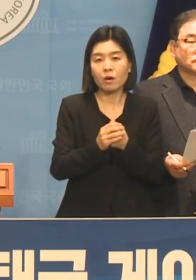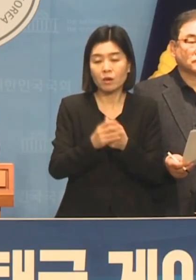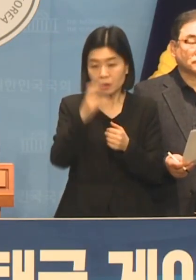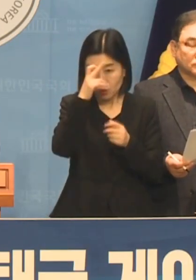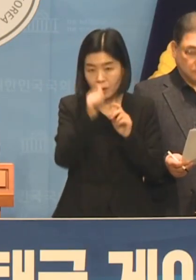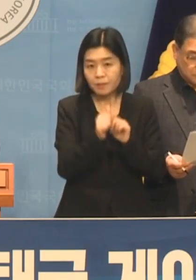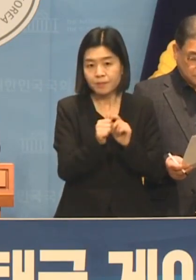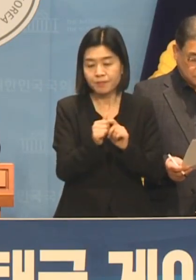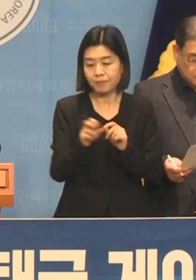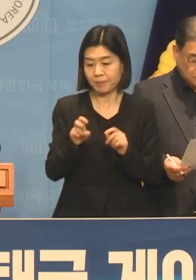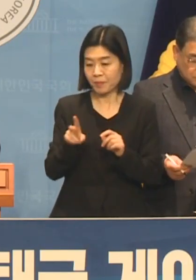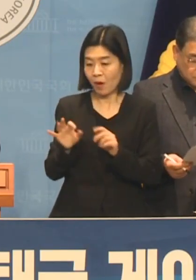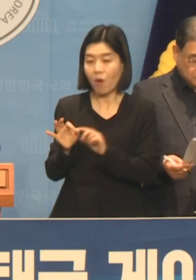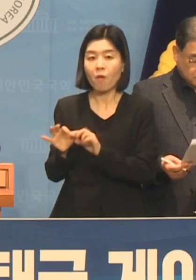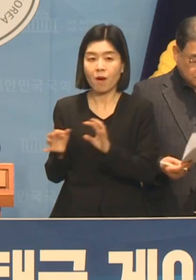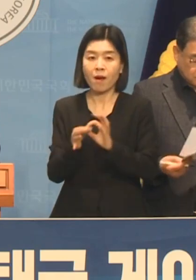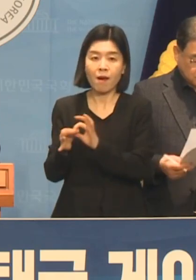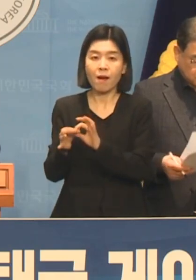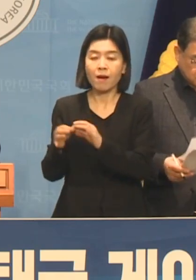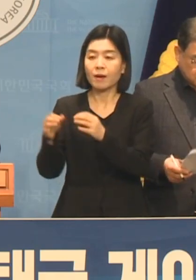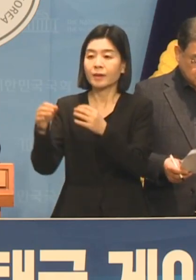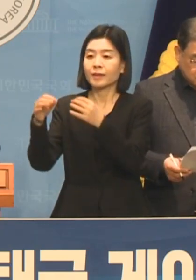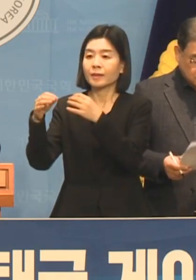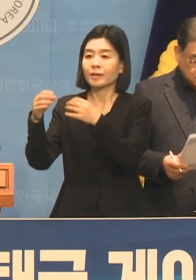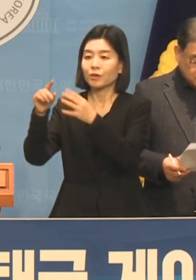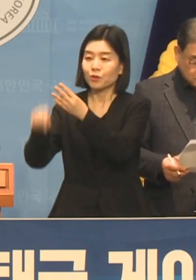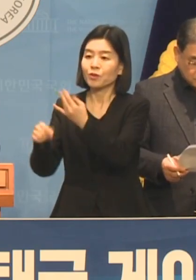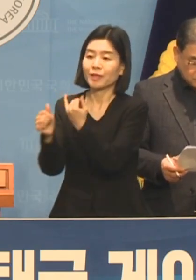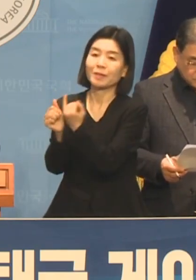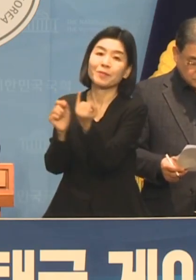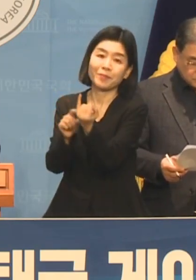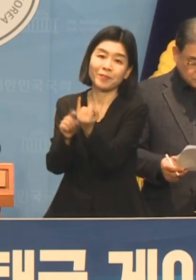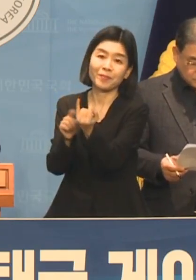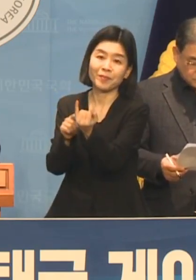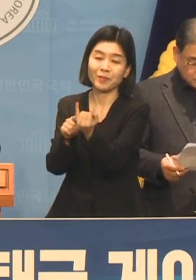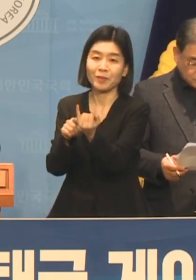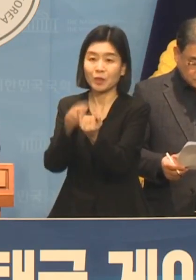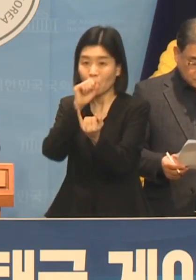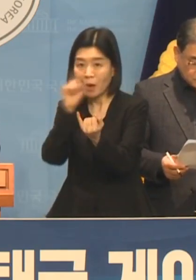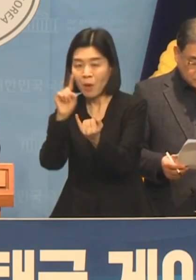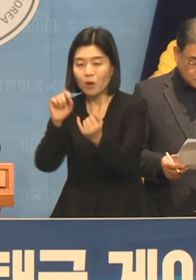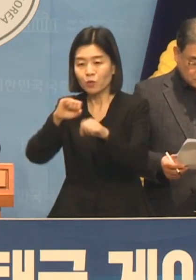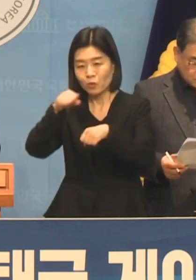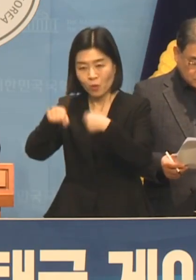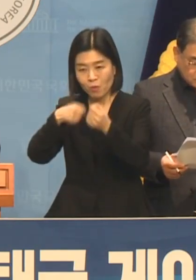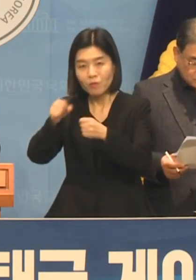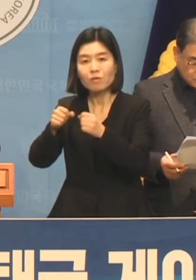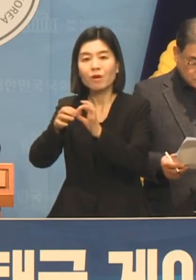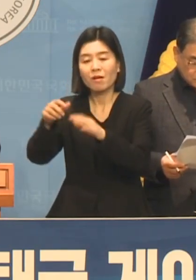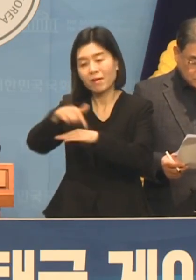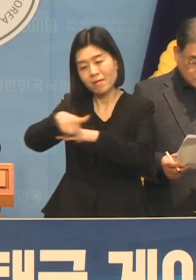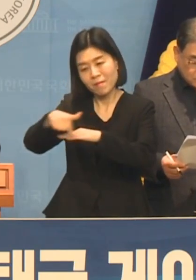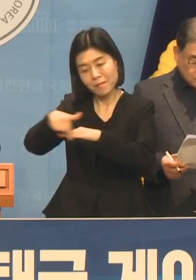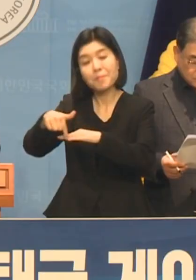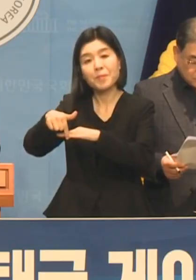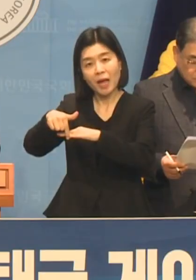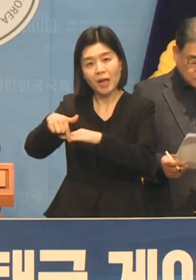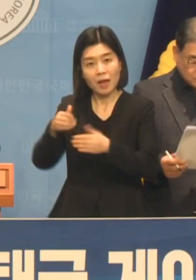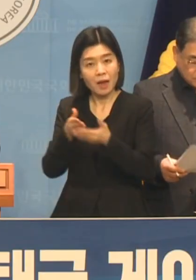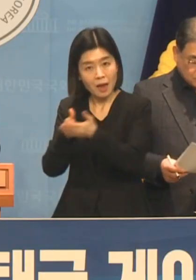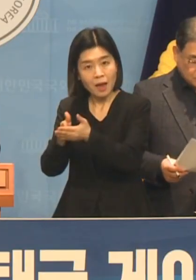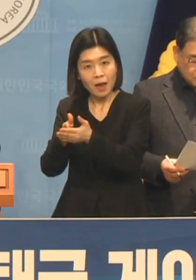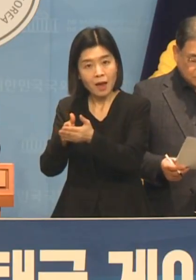씨가 명태균을 통해 김건희 여사가 선호하는 동물 관련 기획을 전달했고 이를 계기로 부부